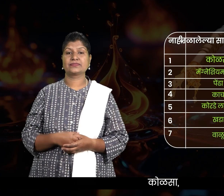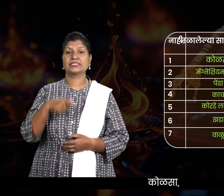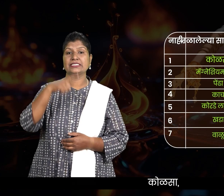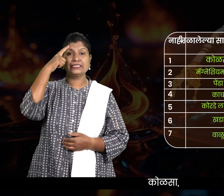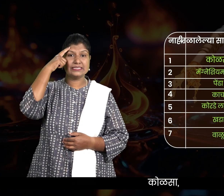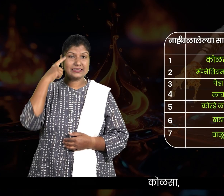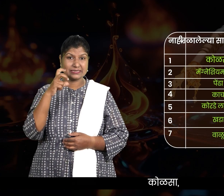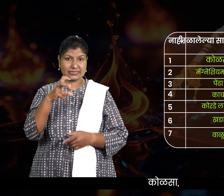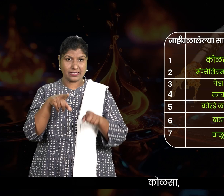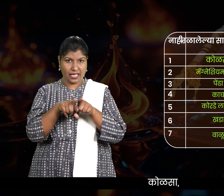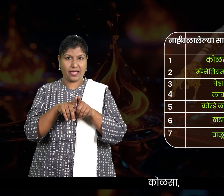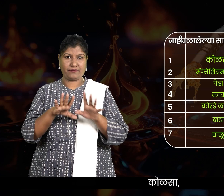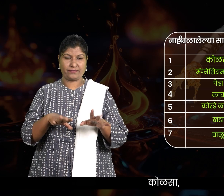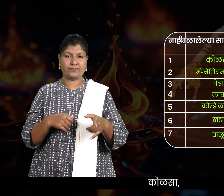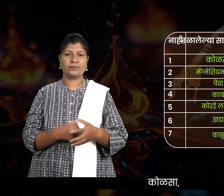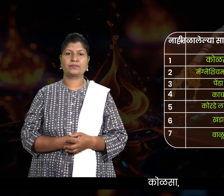कोळसा,